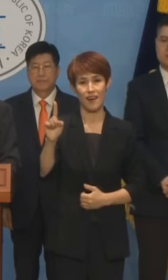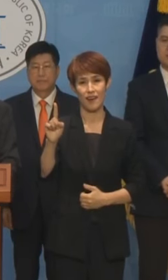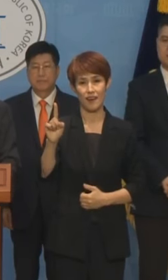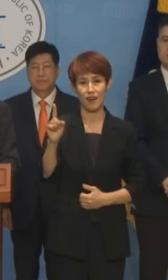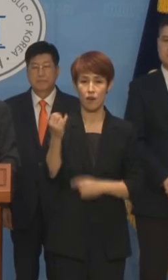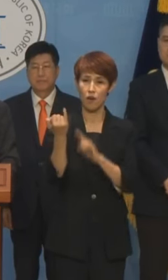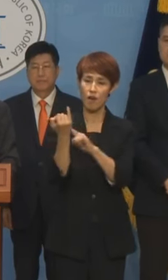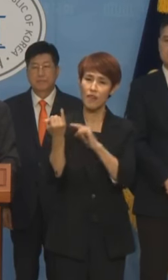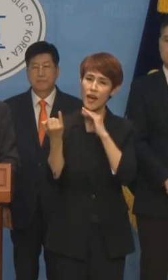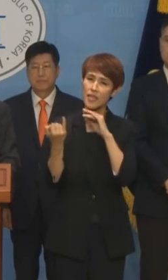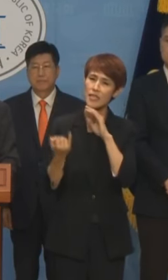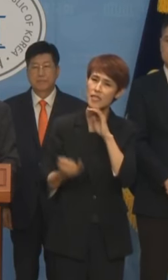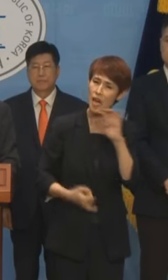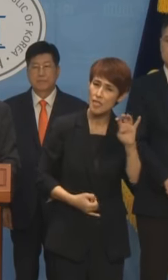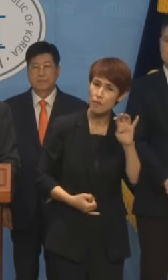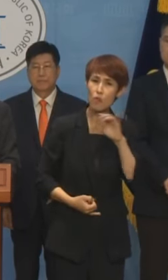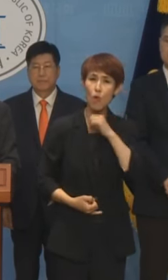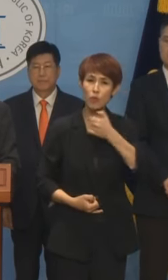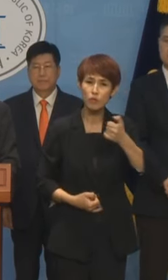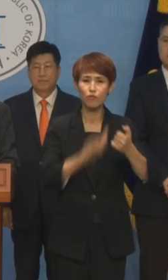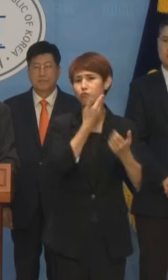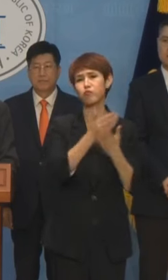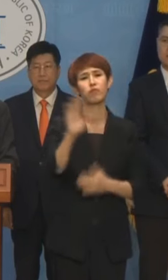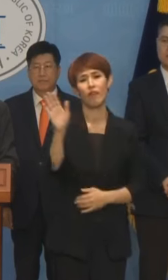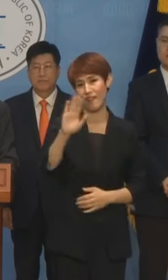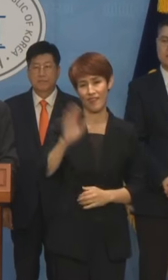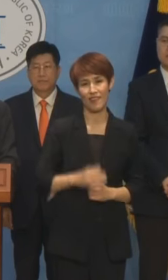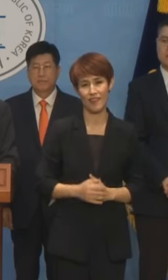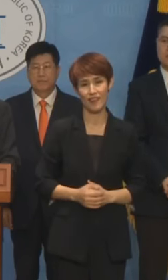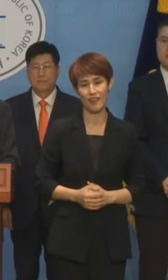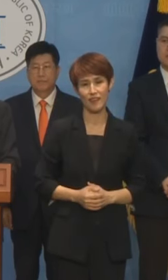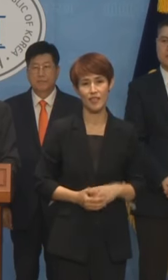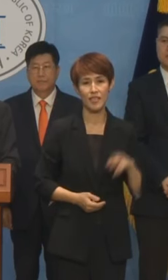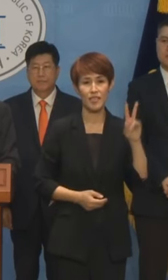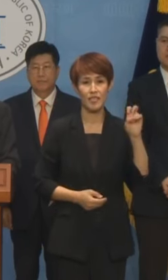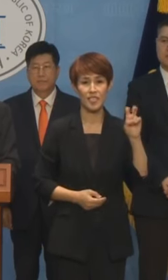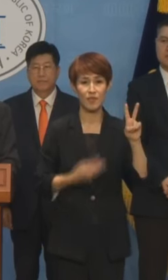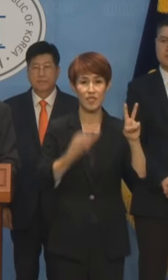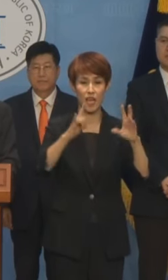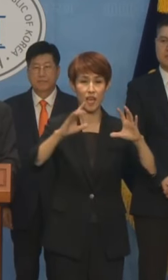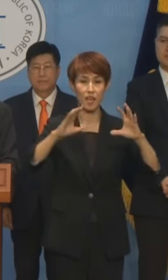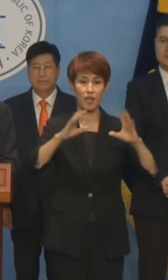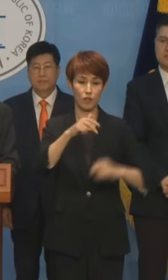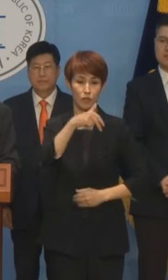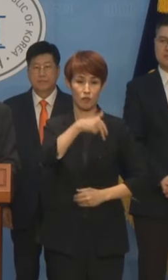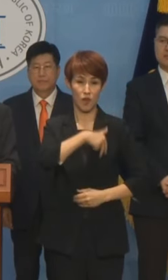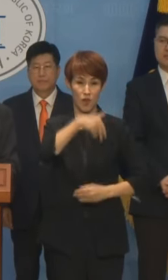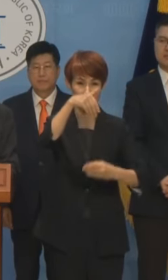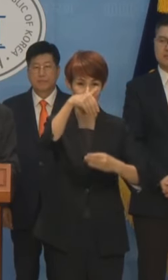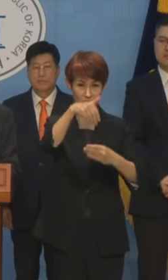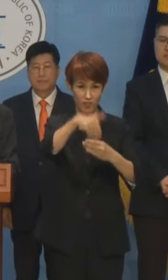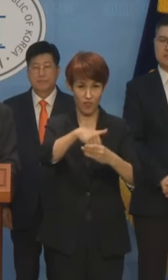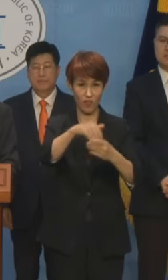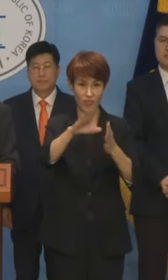40대인지 50대인지 중요한 것이 아니라 22대 총선 지역구에 출마도